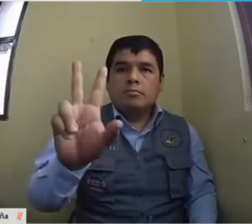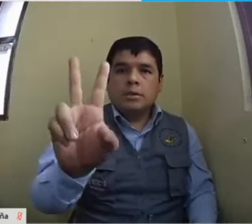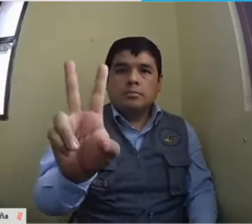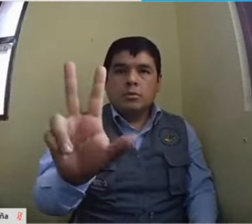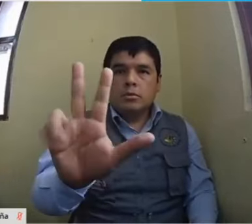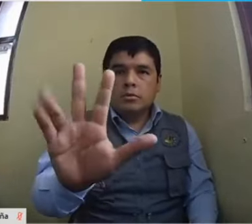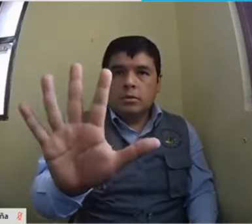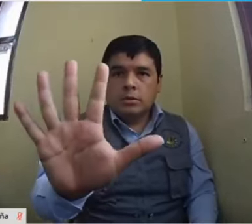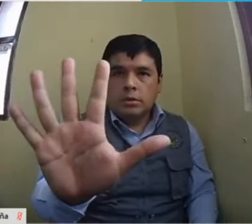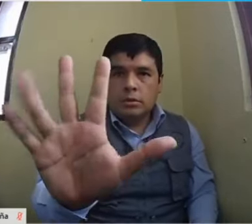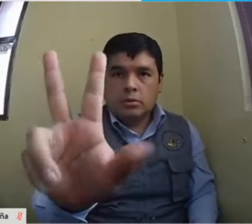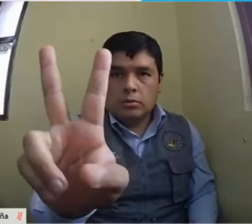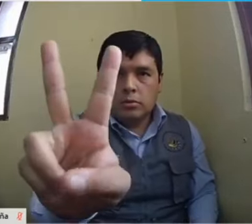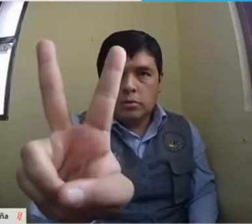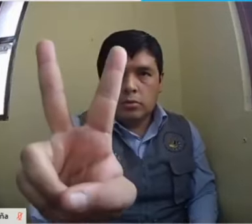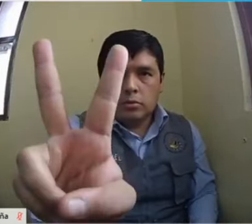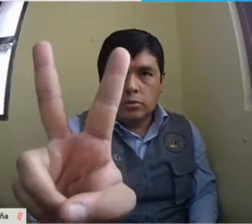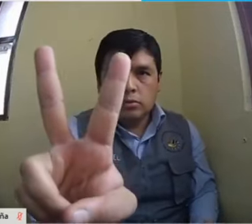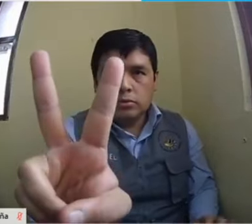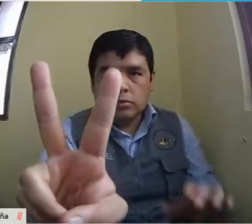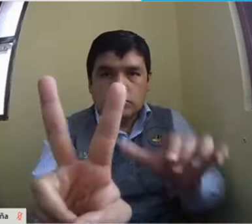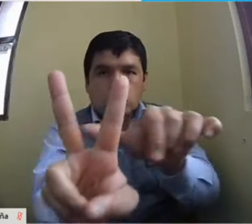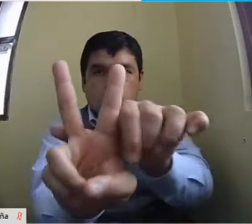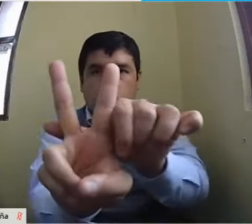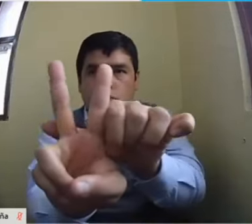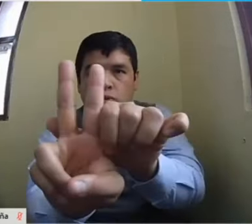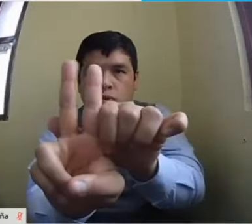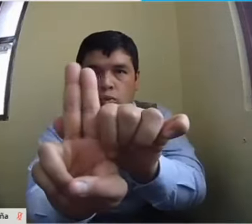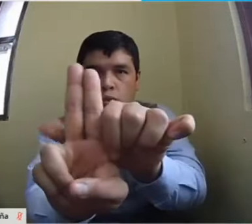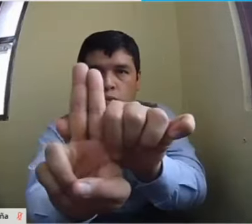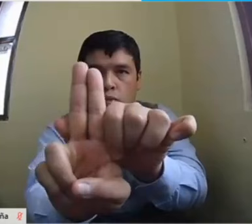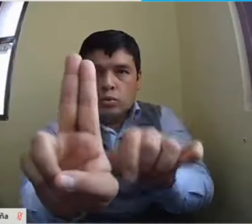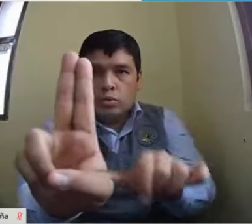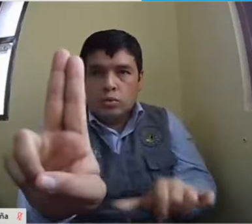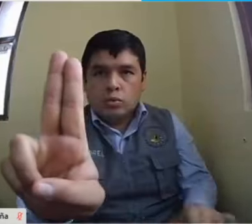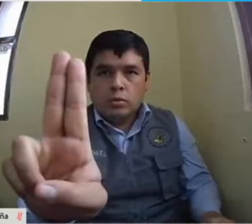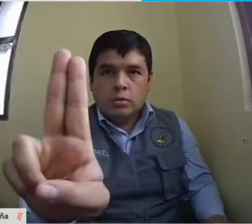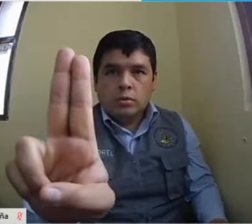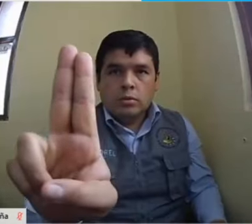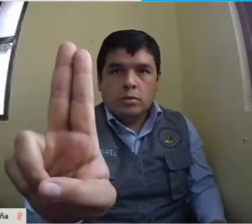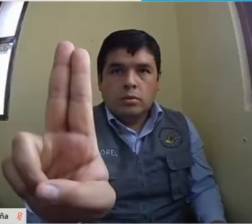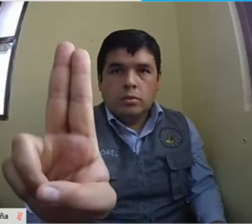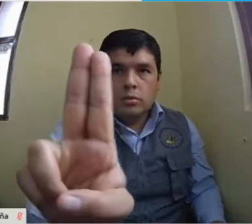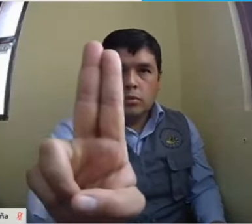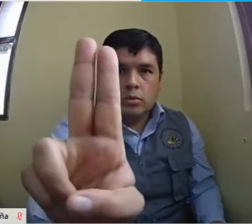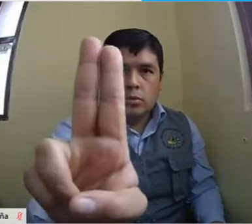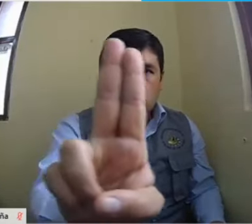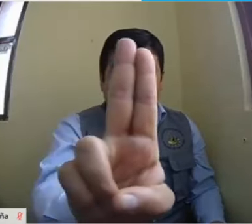veremos más adelante. Y solo el índice y el medio,